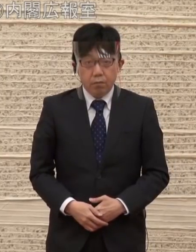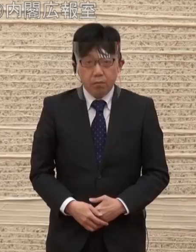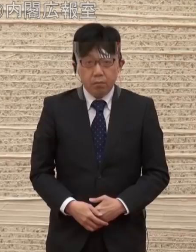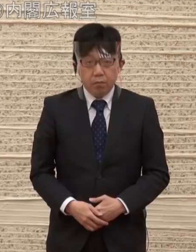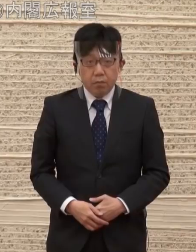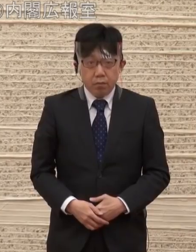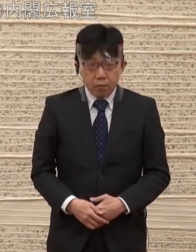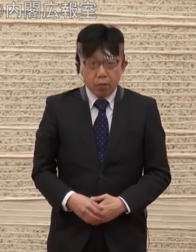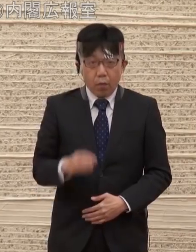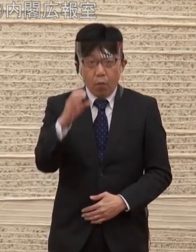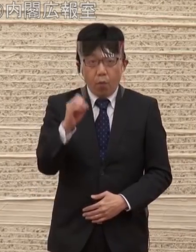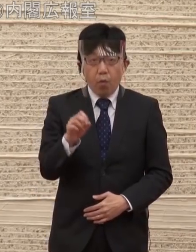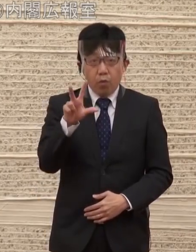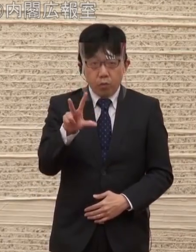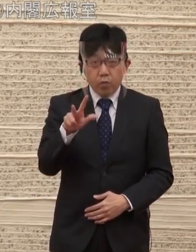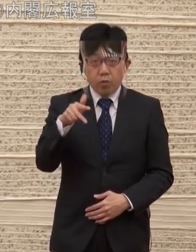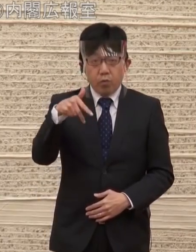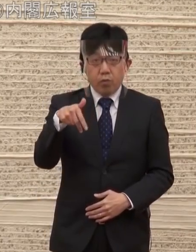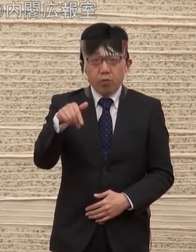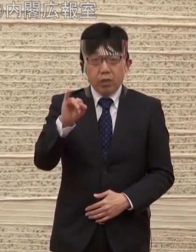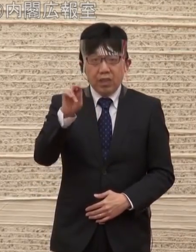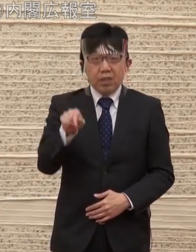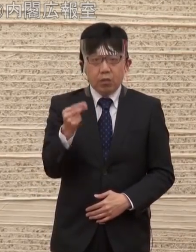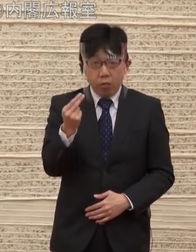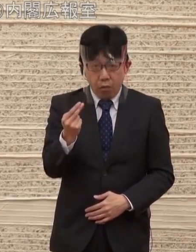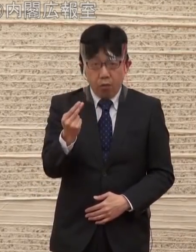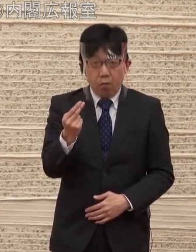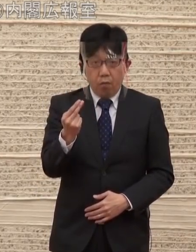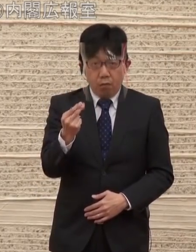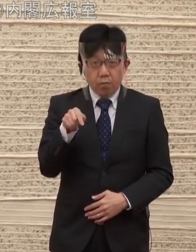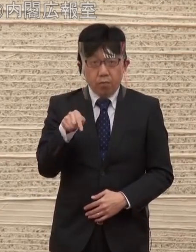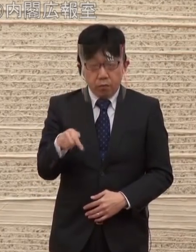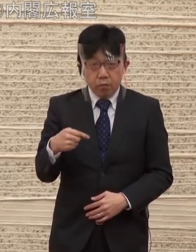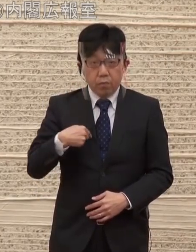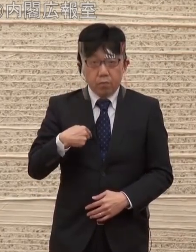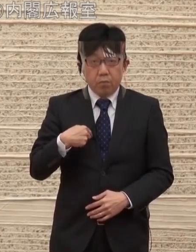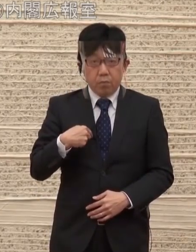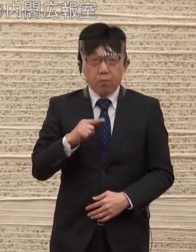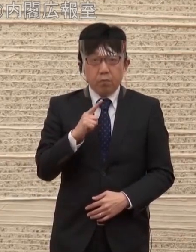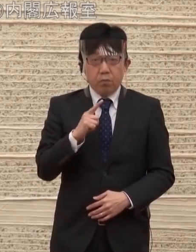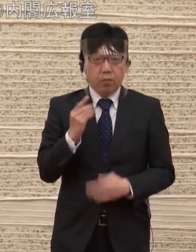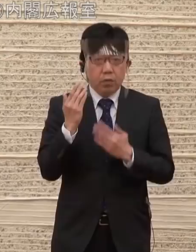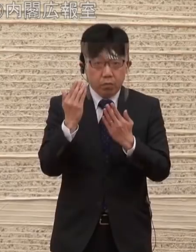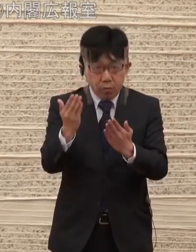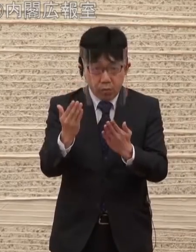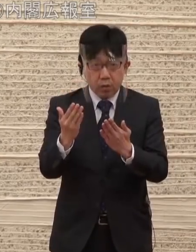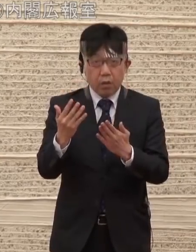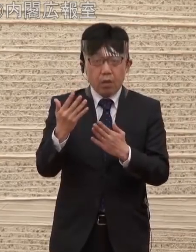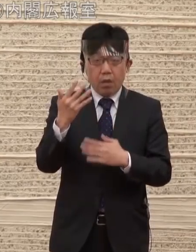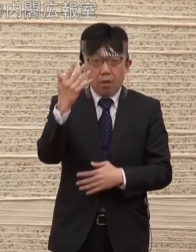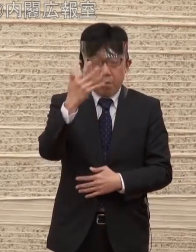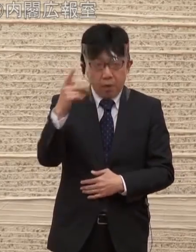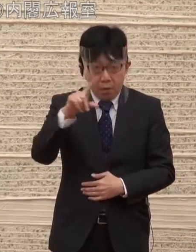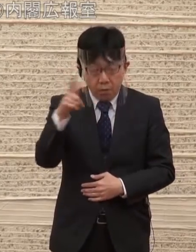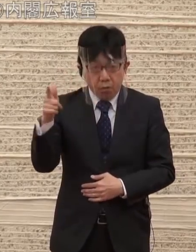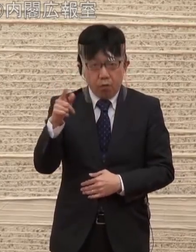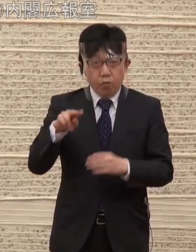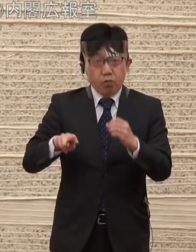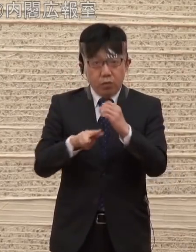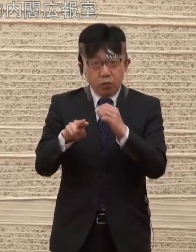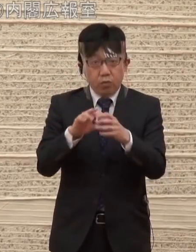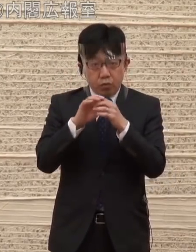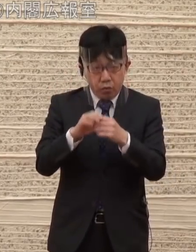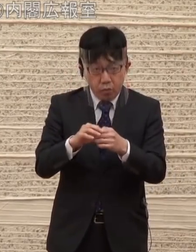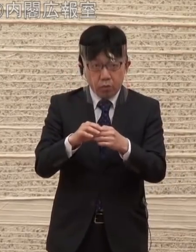オールスイートジャーナルのランダーすと申します今アメリカたを中国がういるそうなどをめぐって激しく対立